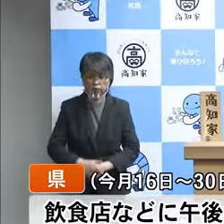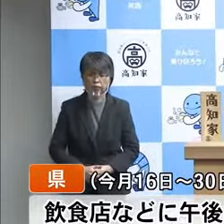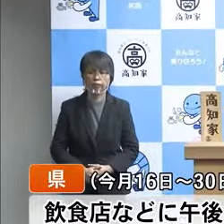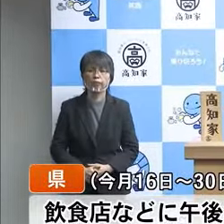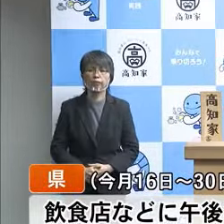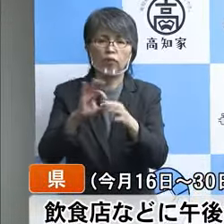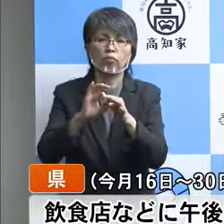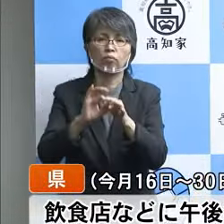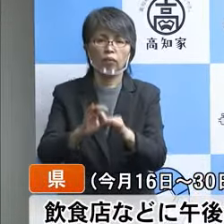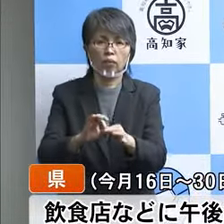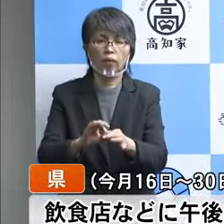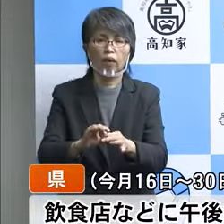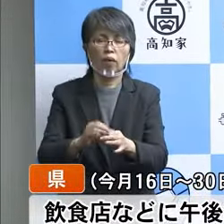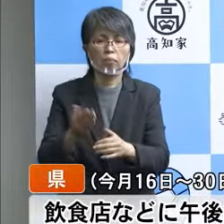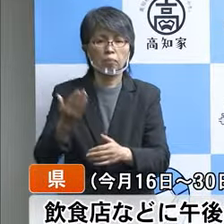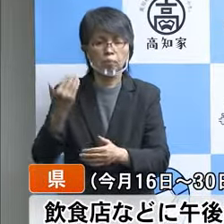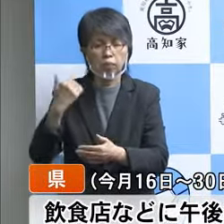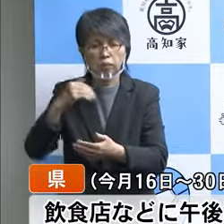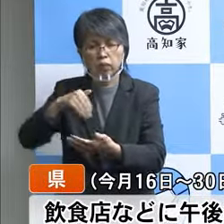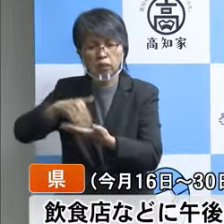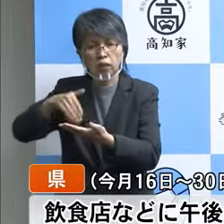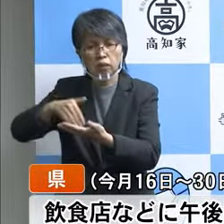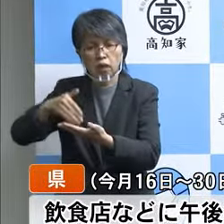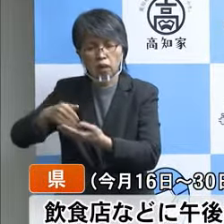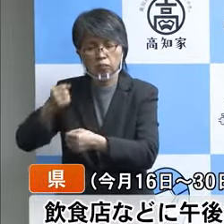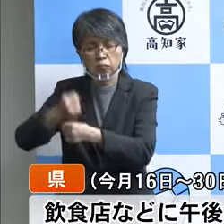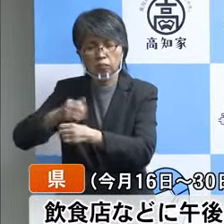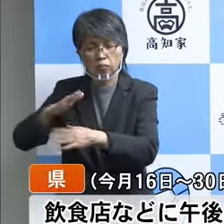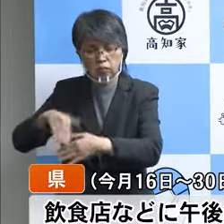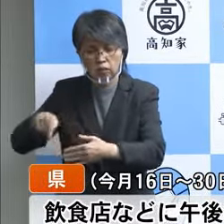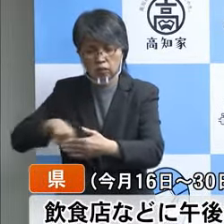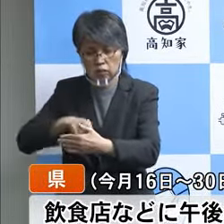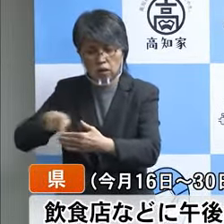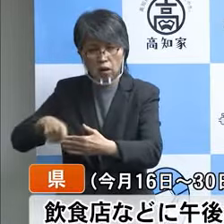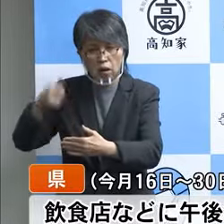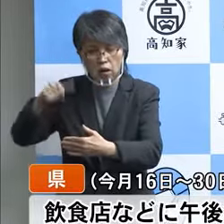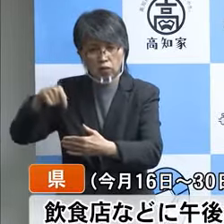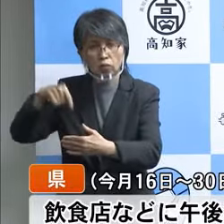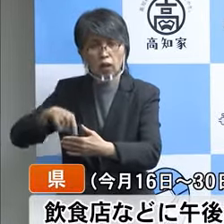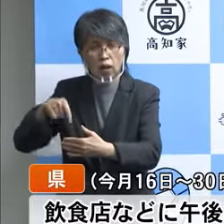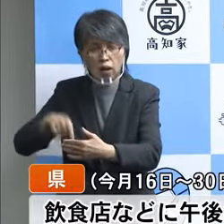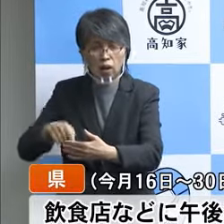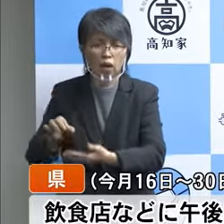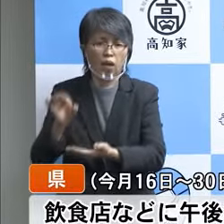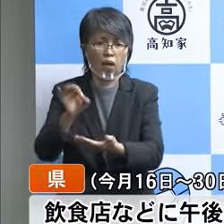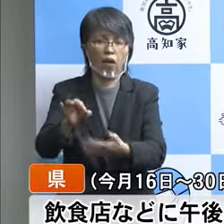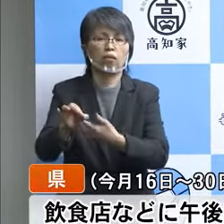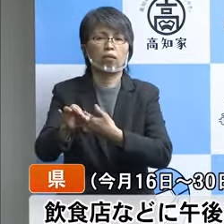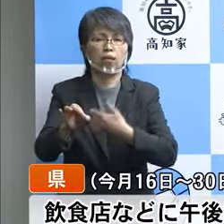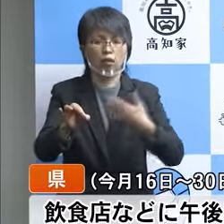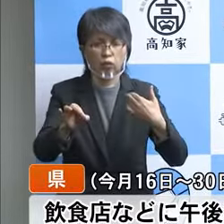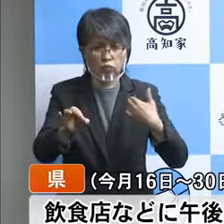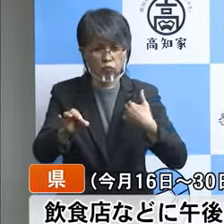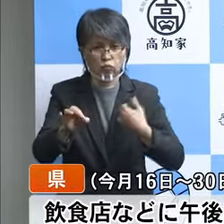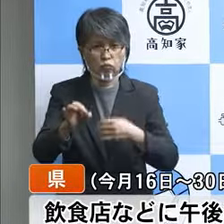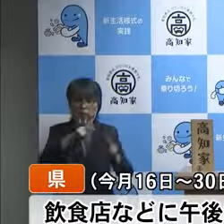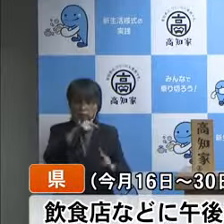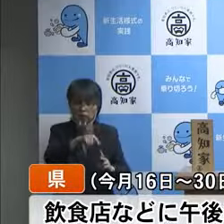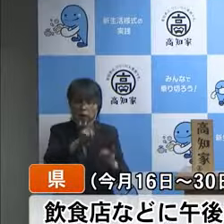の短縮を要請。当初は協力金として1日あたり2万円を支給するとしてい